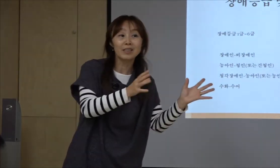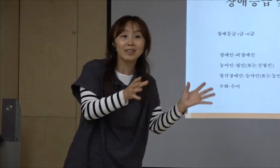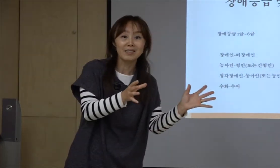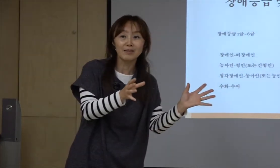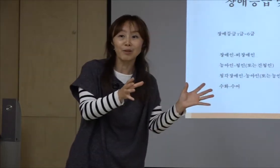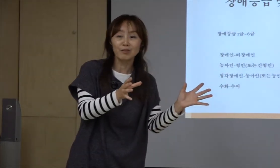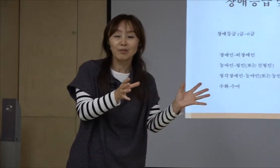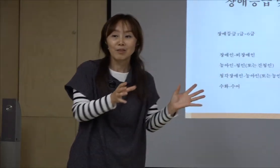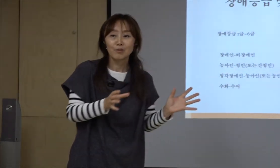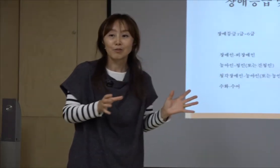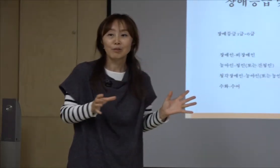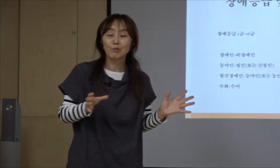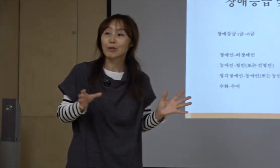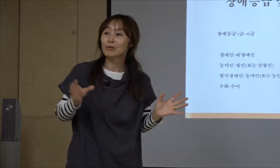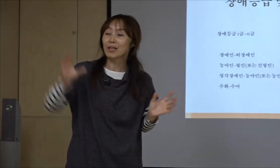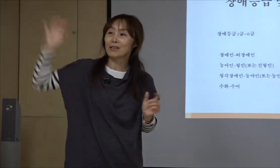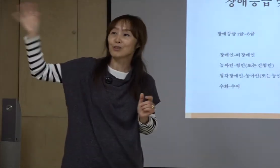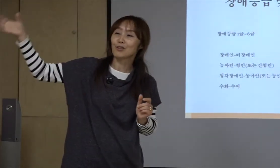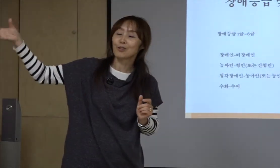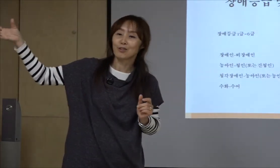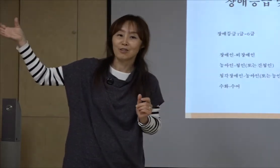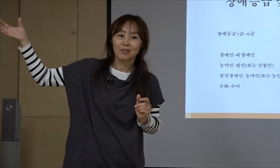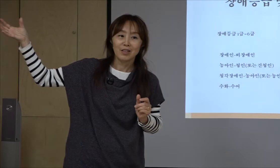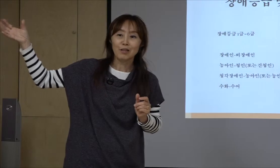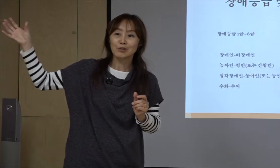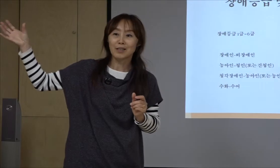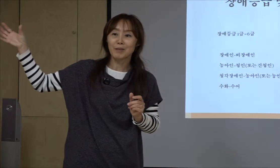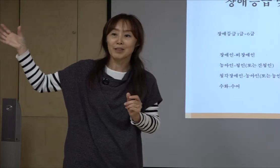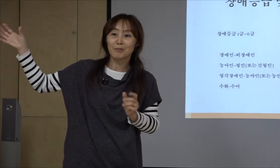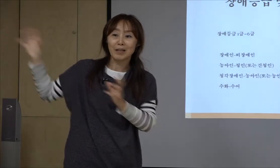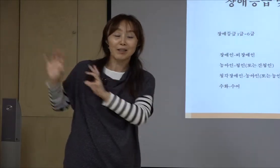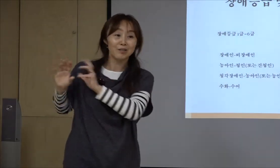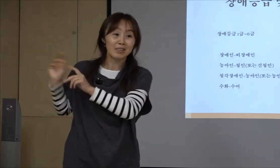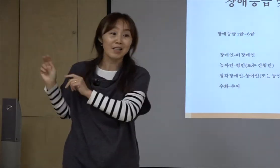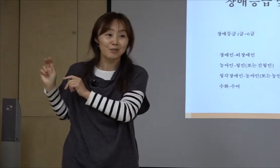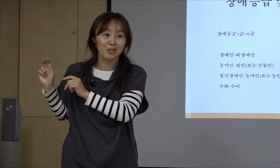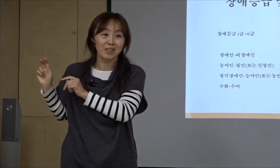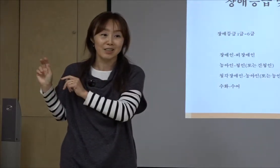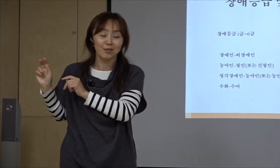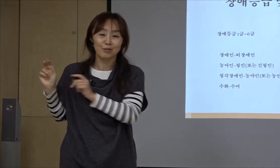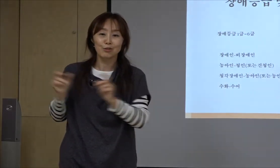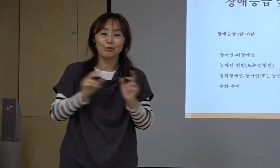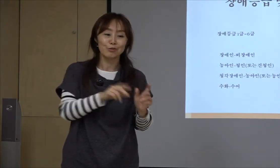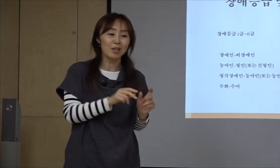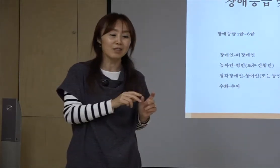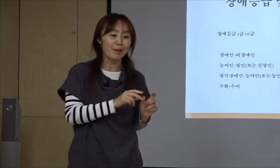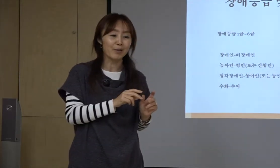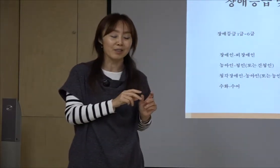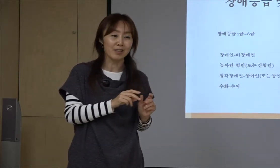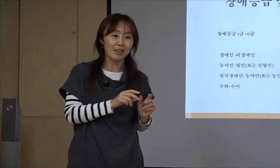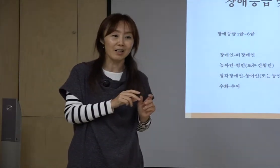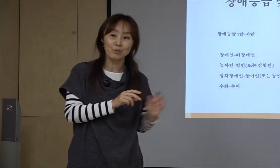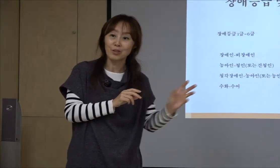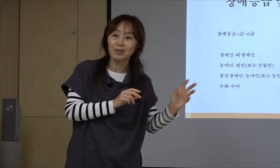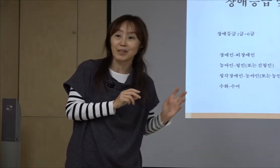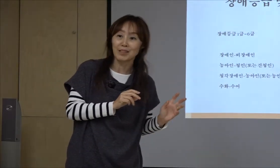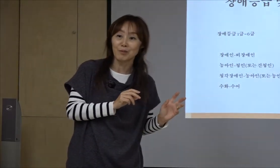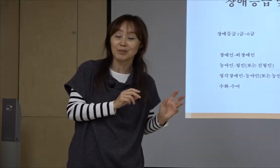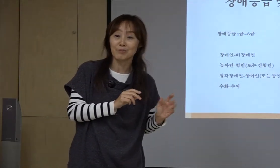이렇게 있으면 우리가 뭐 외국에 가서 한국 사람 만나면 반가워서 인사할 수 있잖아요. 우리도 수화를 배웠으니까 농인들 만나면은